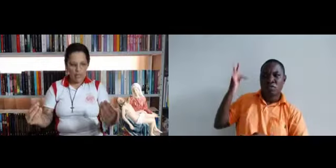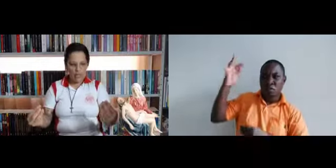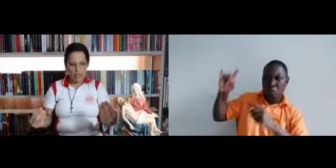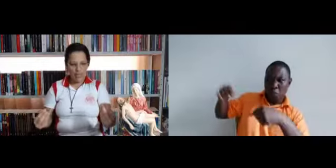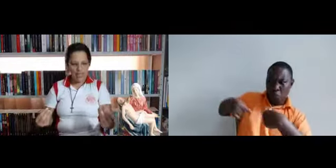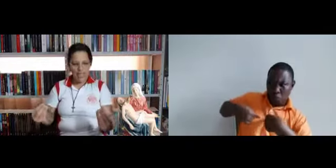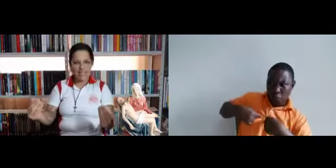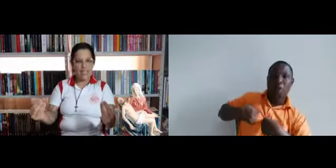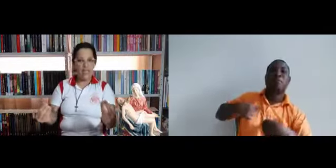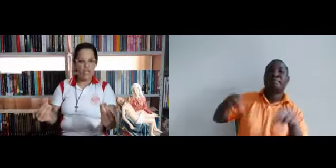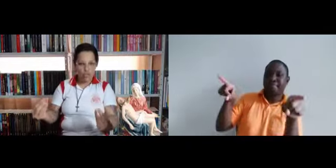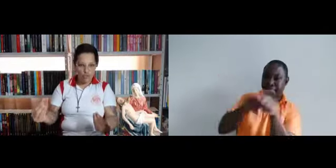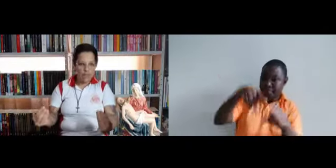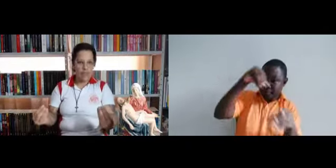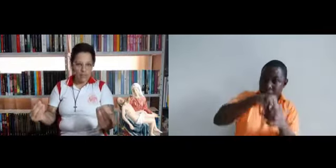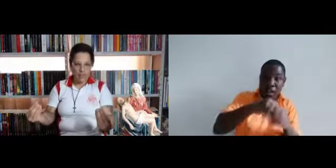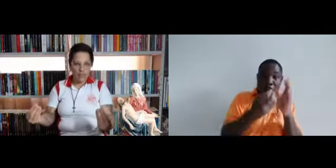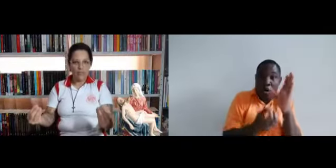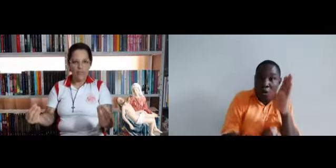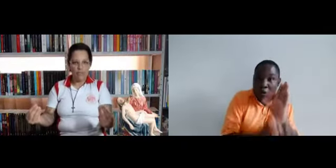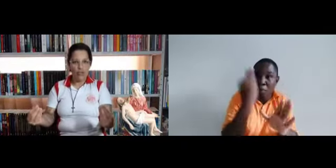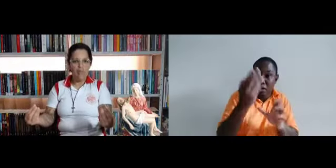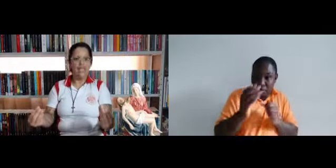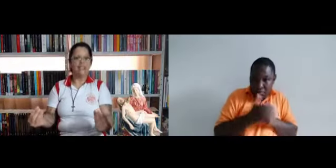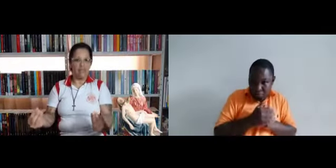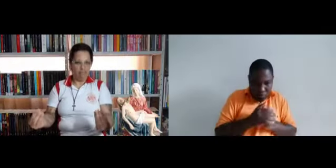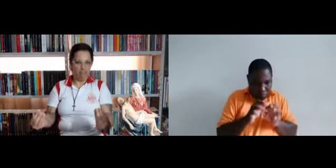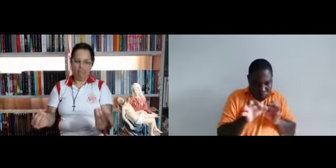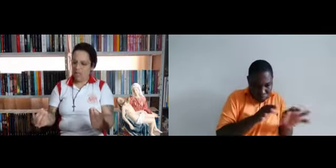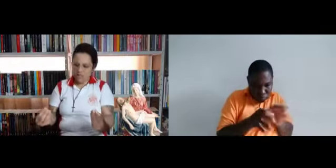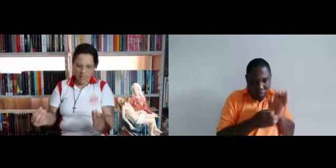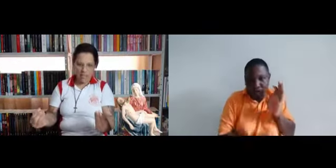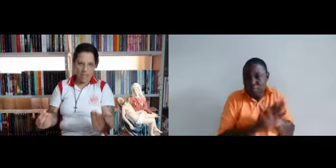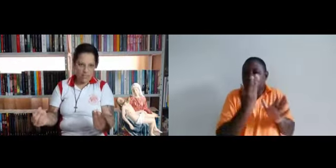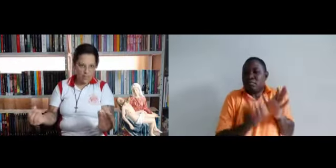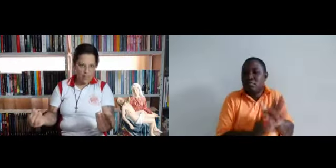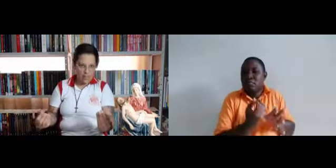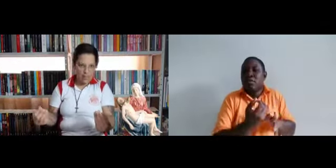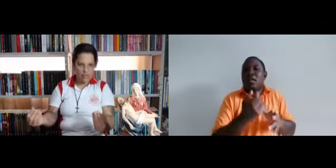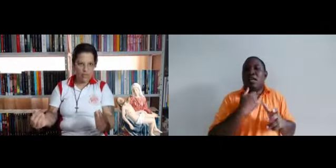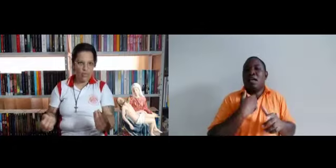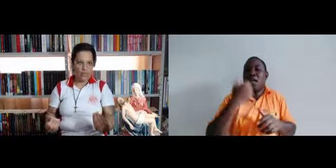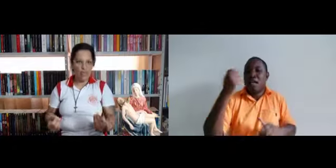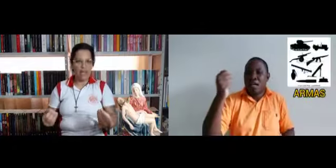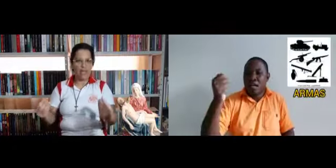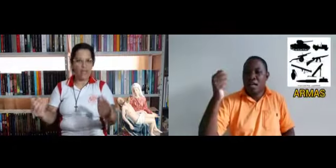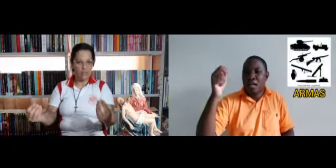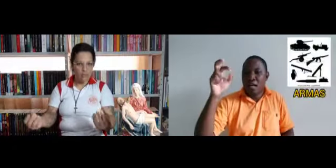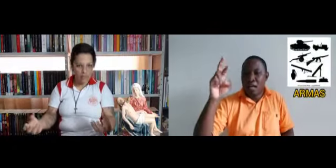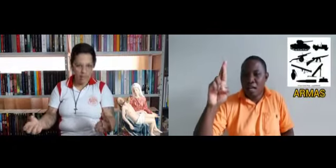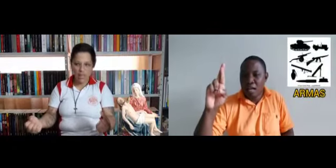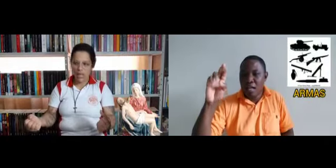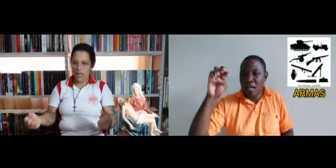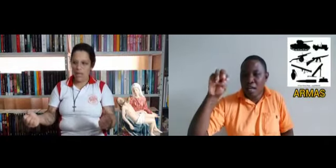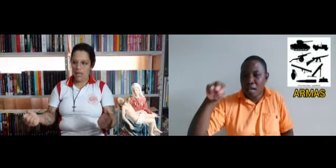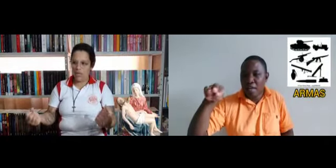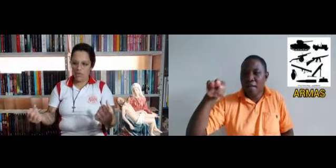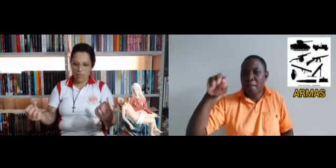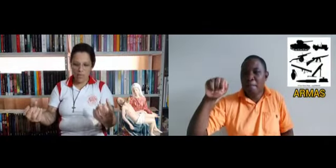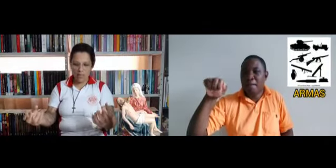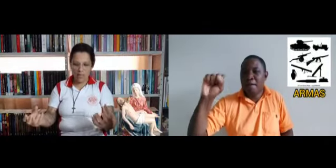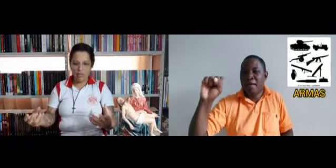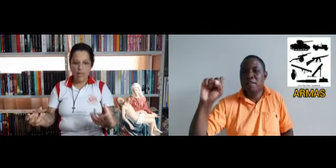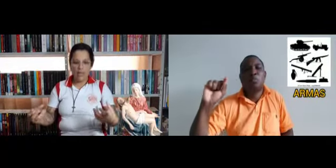isso? São dois desejos de dominação. A verdade são dois desejos, duas pretensões